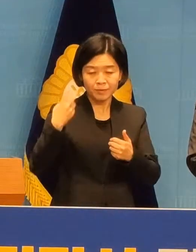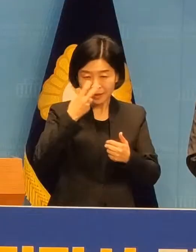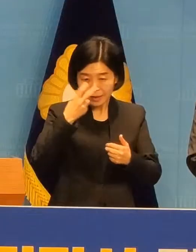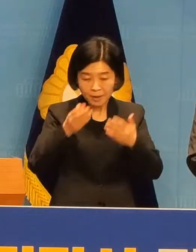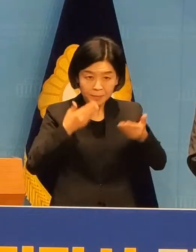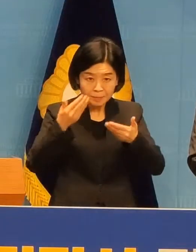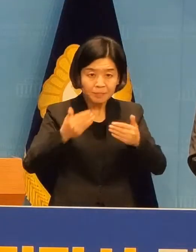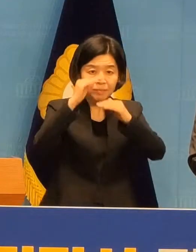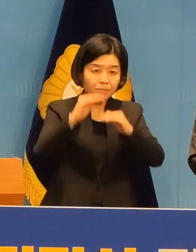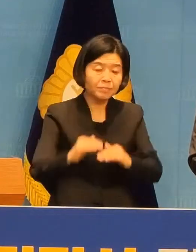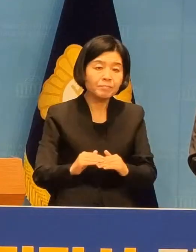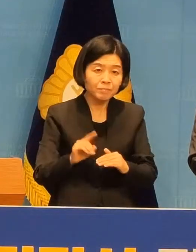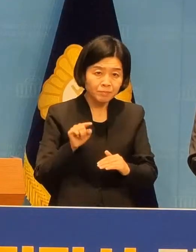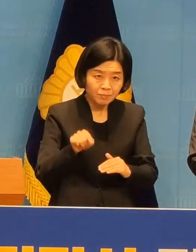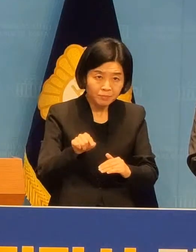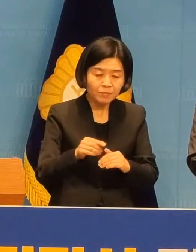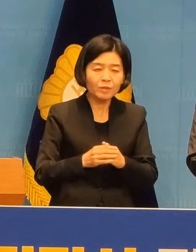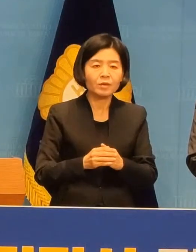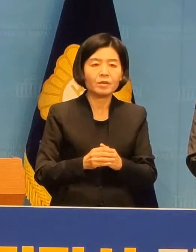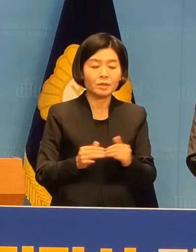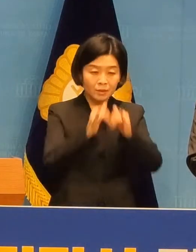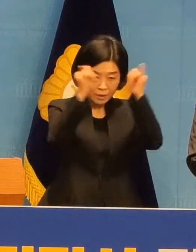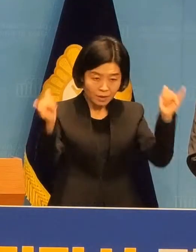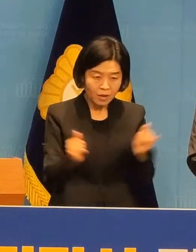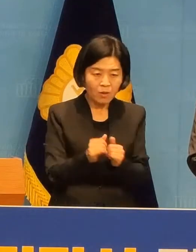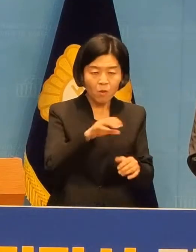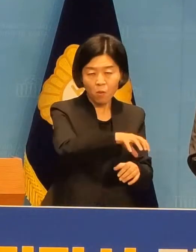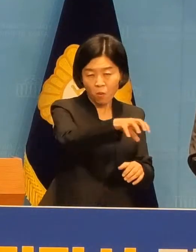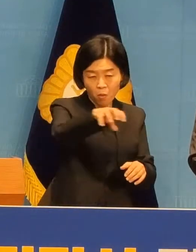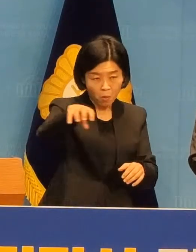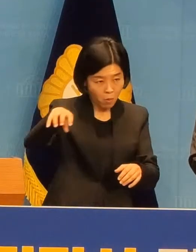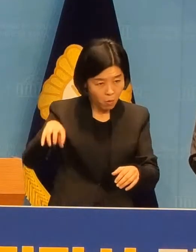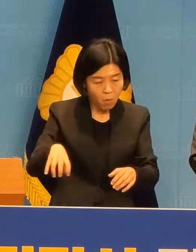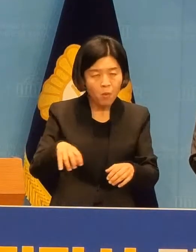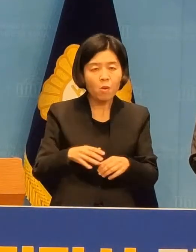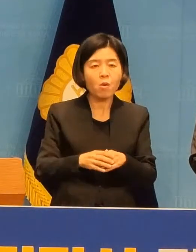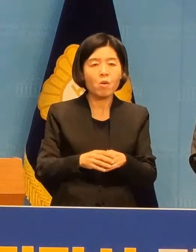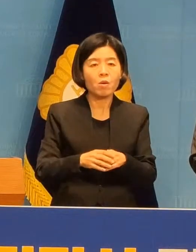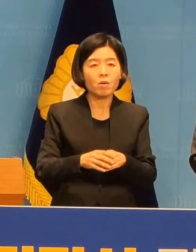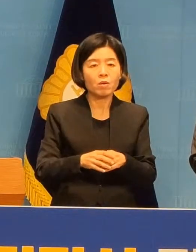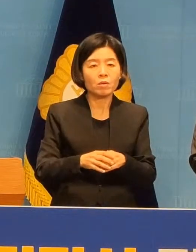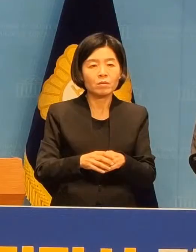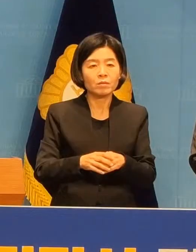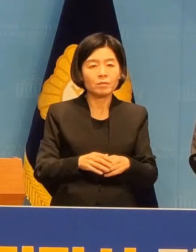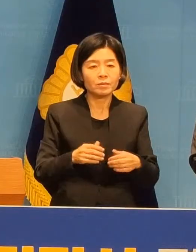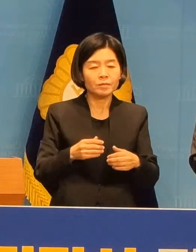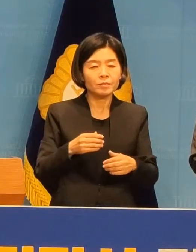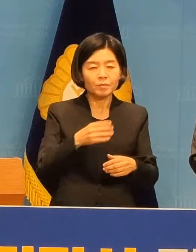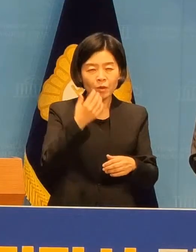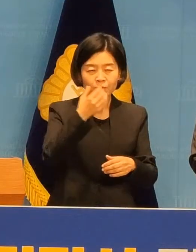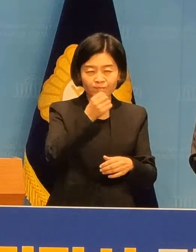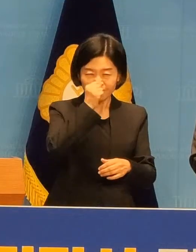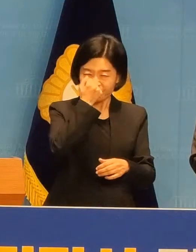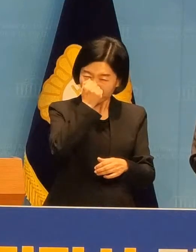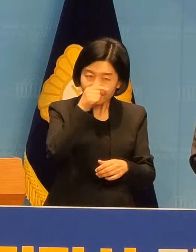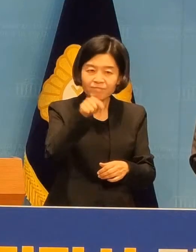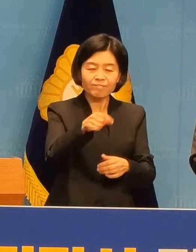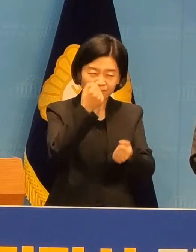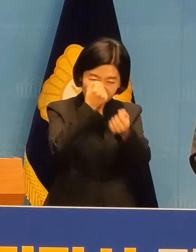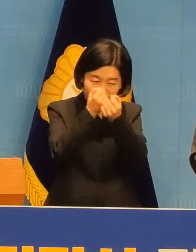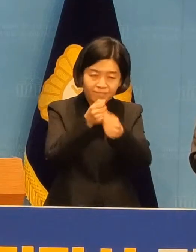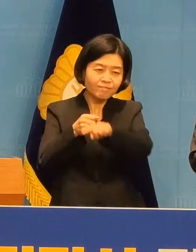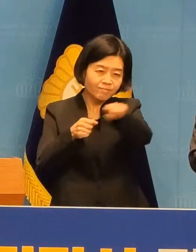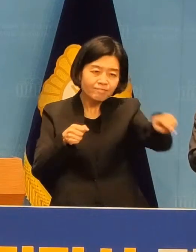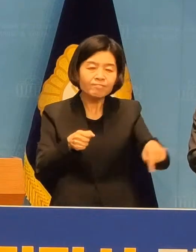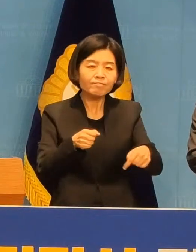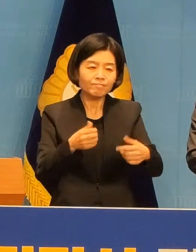국감은 우리 사회 곳곳에 있는 몰염치함에 맞서 을들의 인간다움을